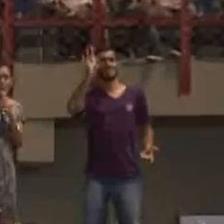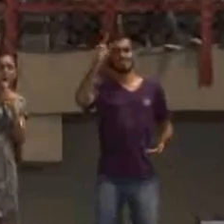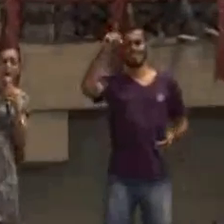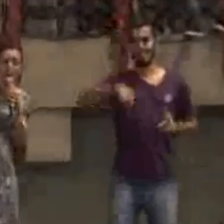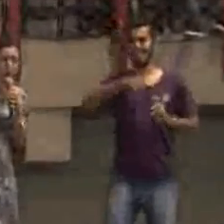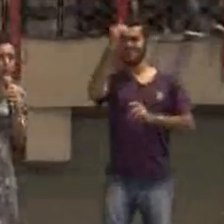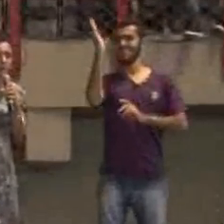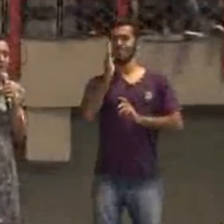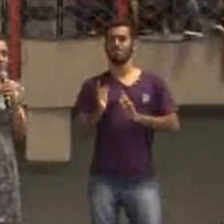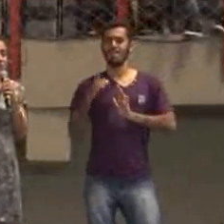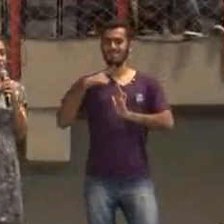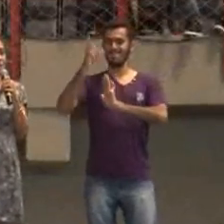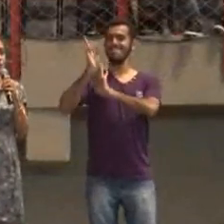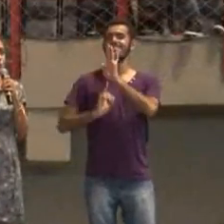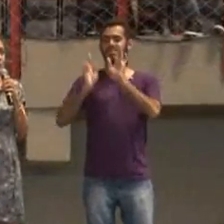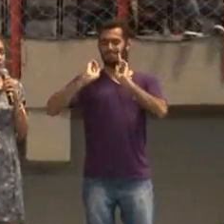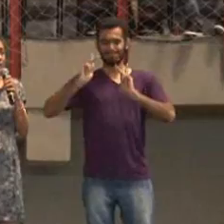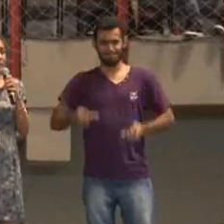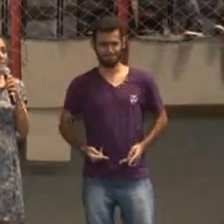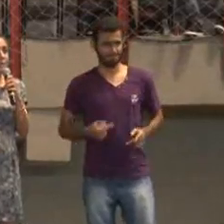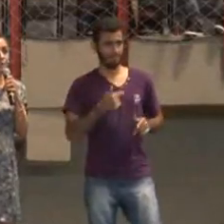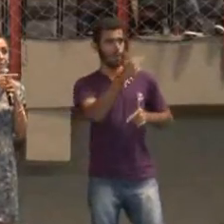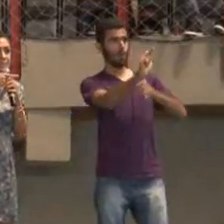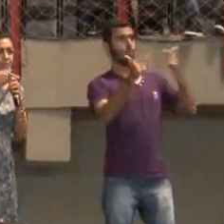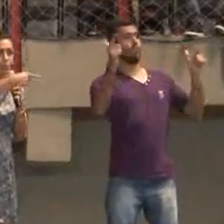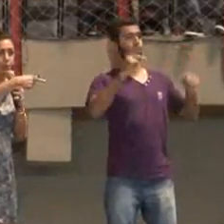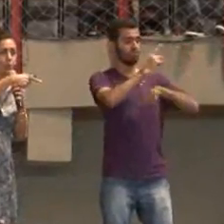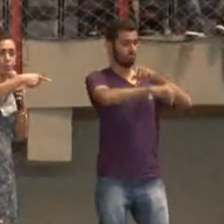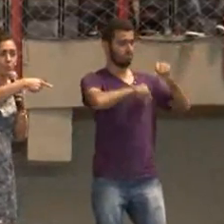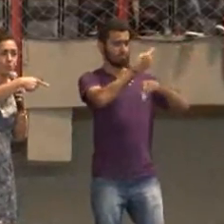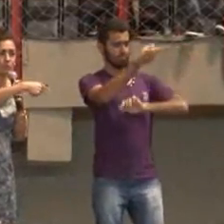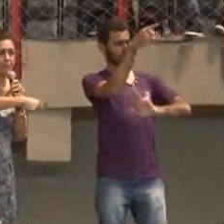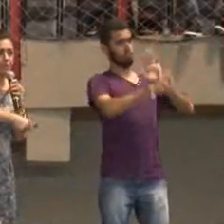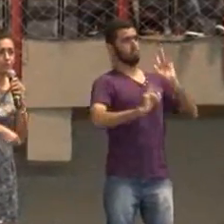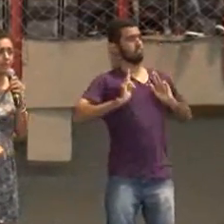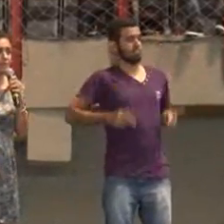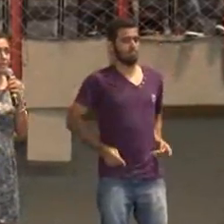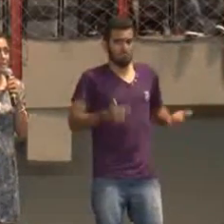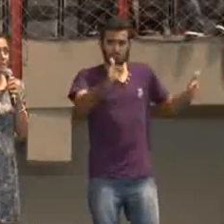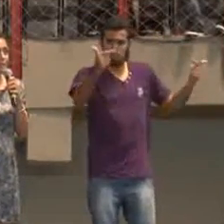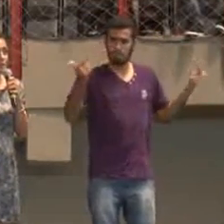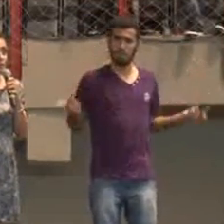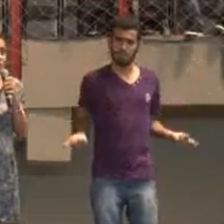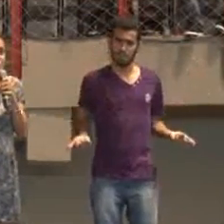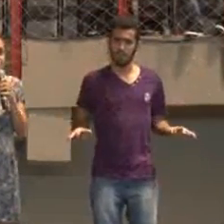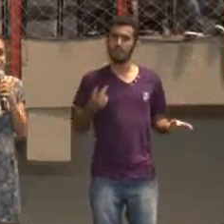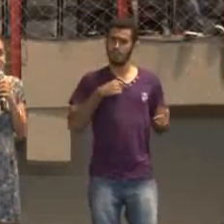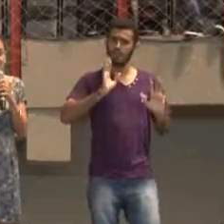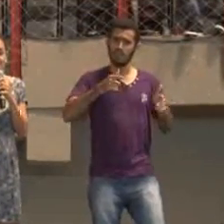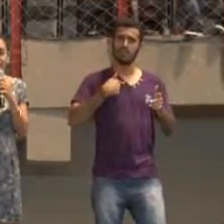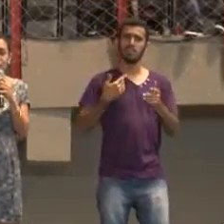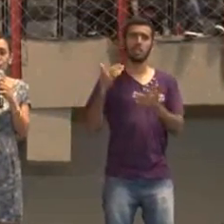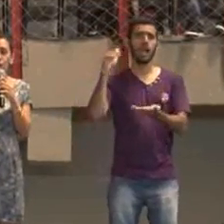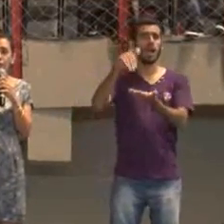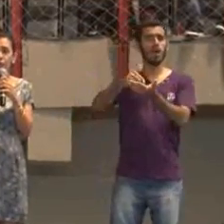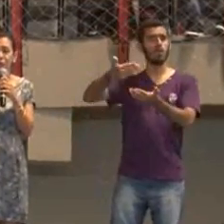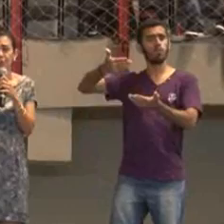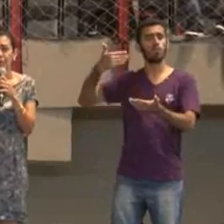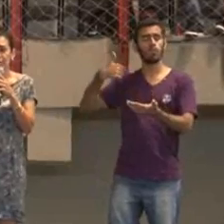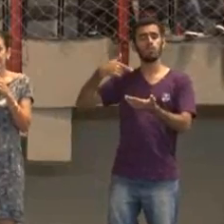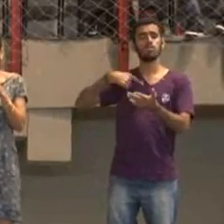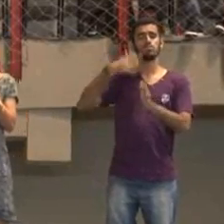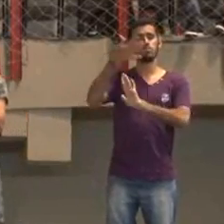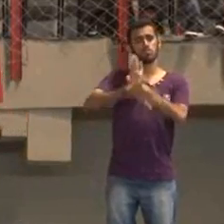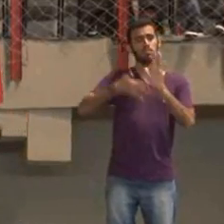como se o resto não tivesse direito. Isso aconteceu com o último texto do Enem, sobre os processos